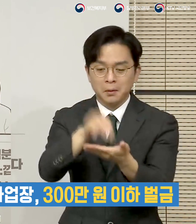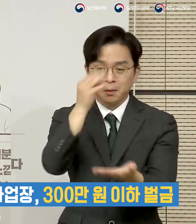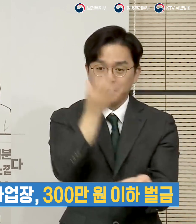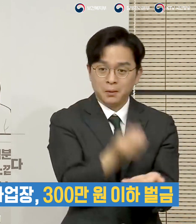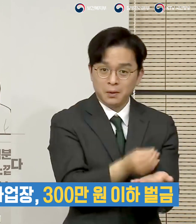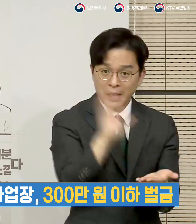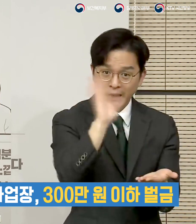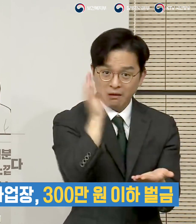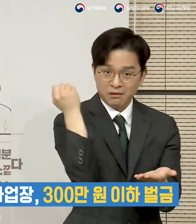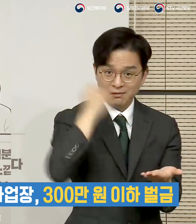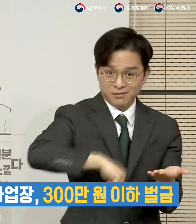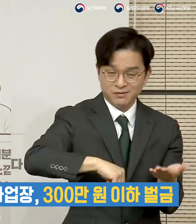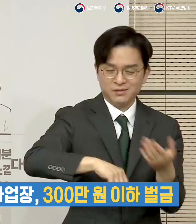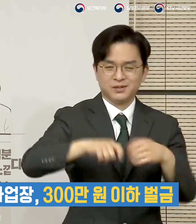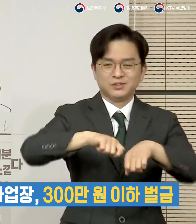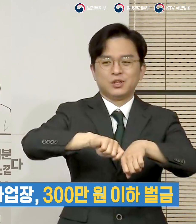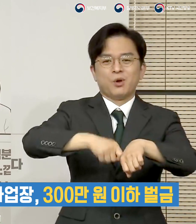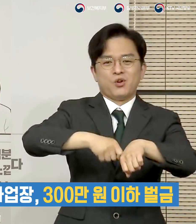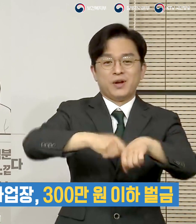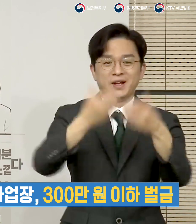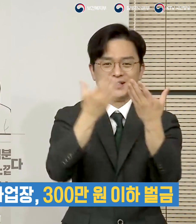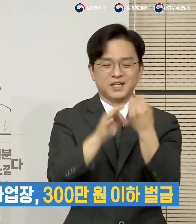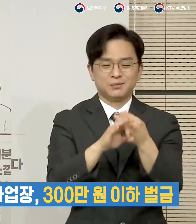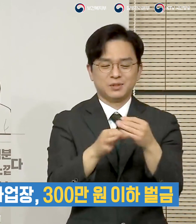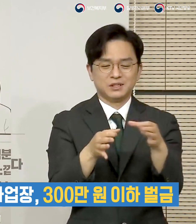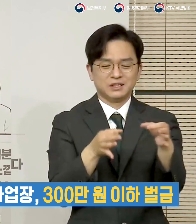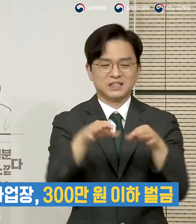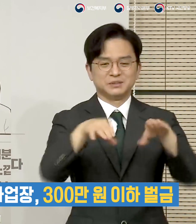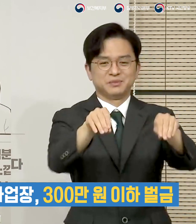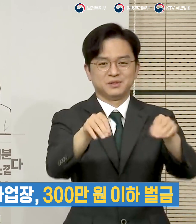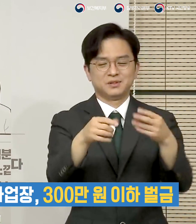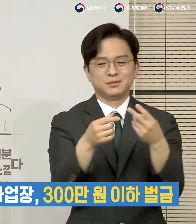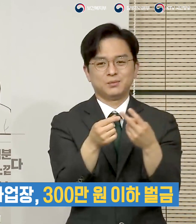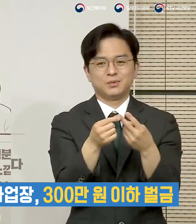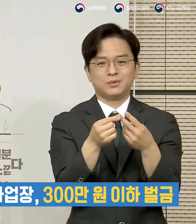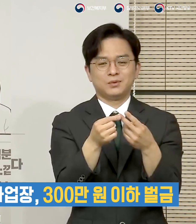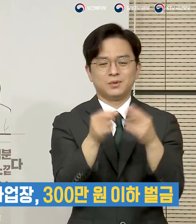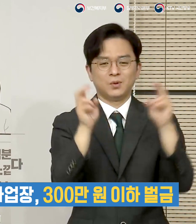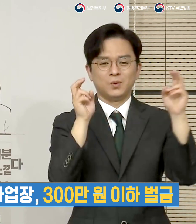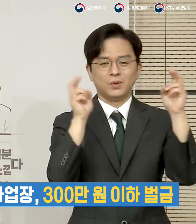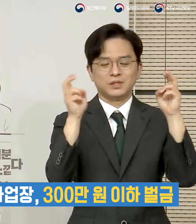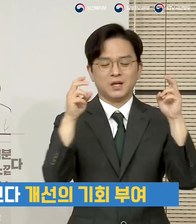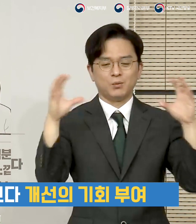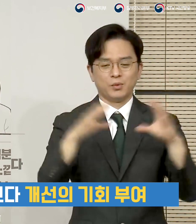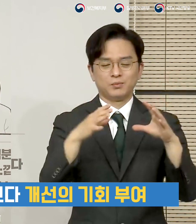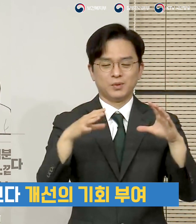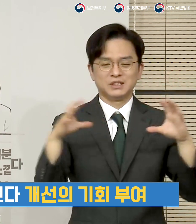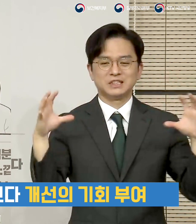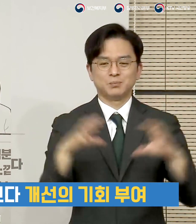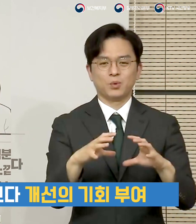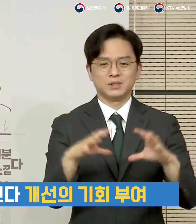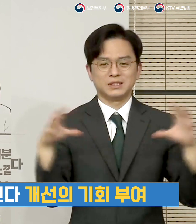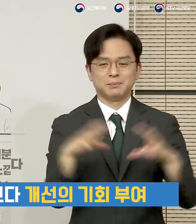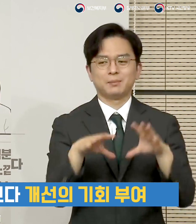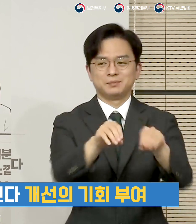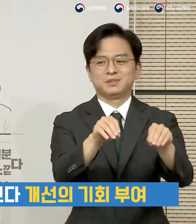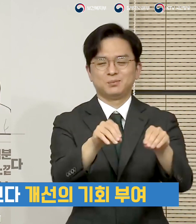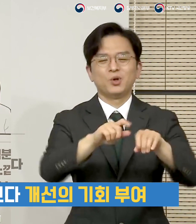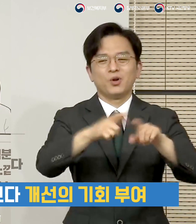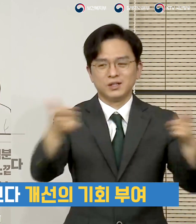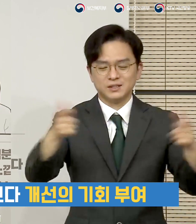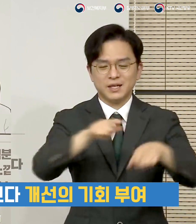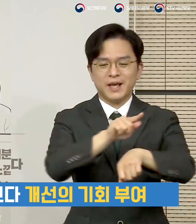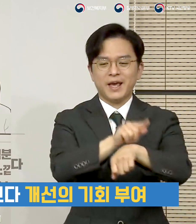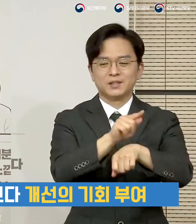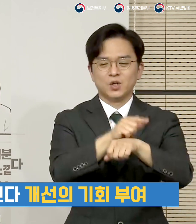모임 금지 명령, 다시 말하면 그 업장을 폐쇄하는 명령을 지자체가 내릴 수 있게 되어 있습니다. 근데 아마 이 계도 기간까지는